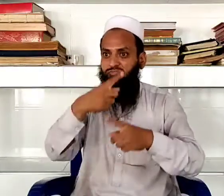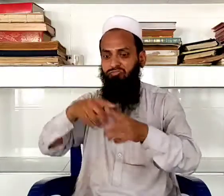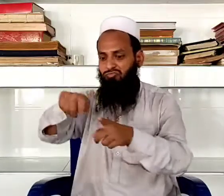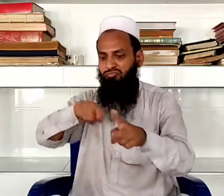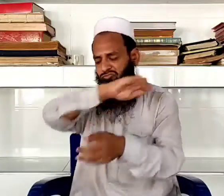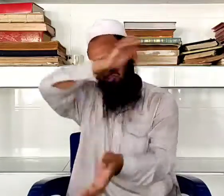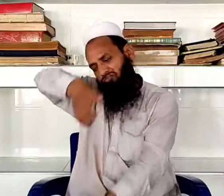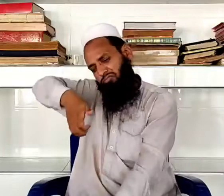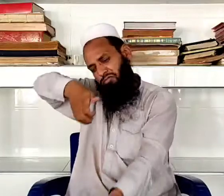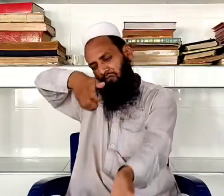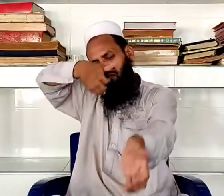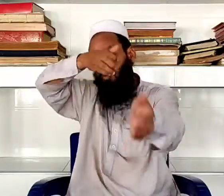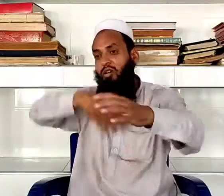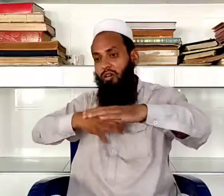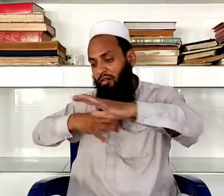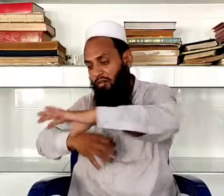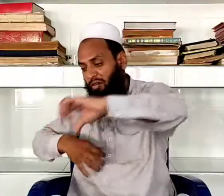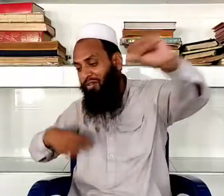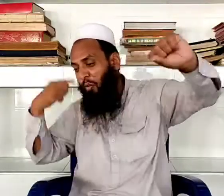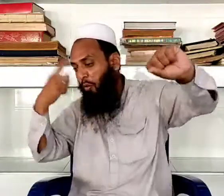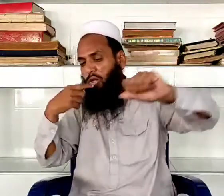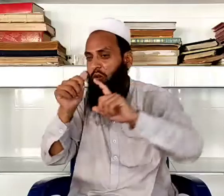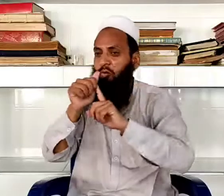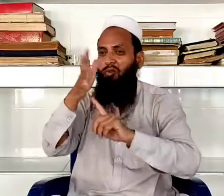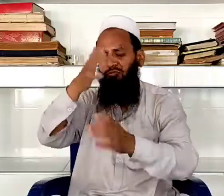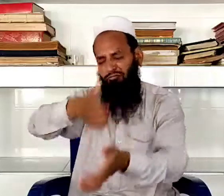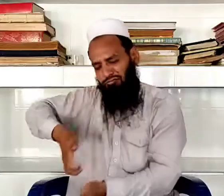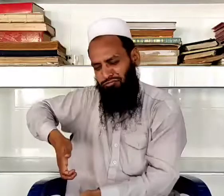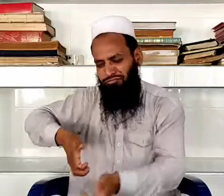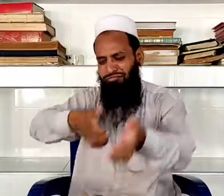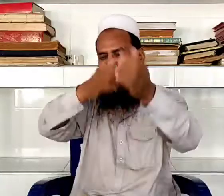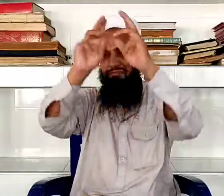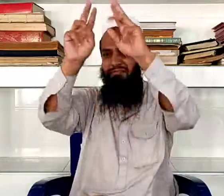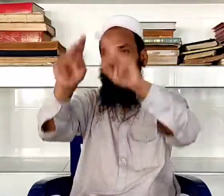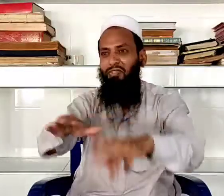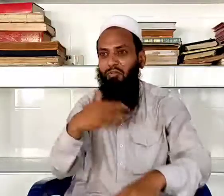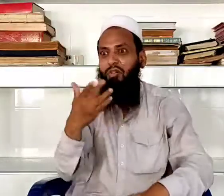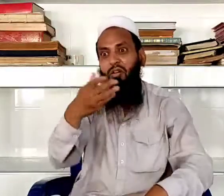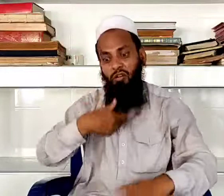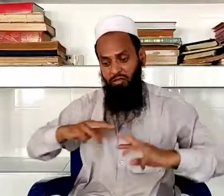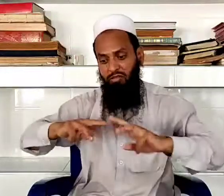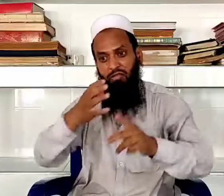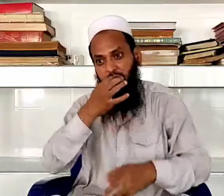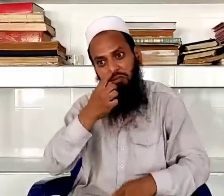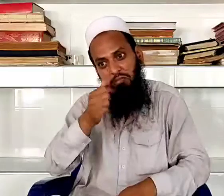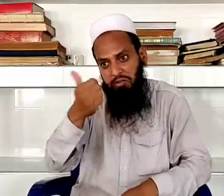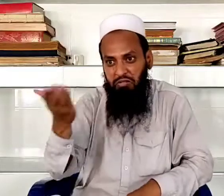امامہ بنت زینب رضی اللہ تعالی عنہا نے, اور اسی طرح نامی بیوی سیدنا